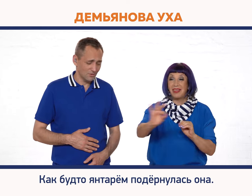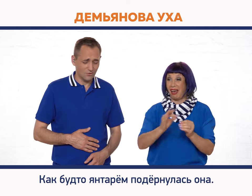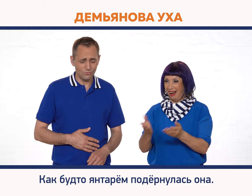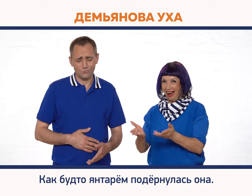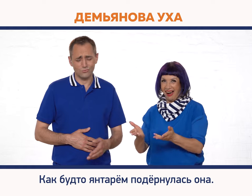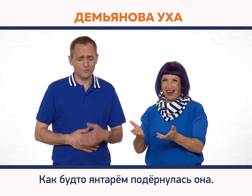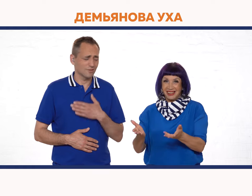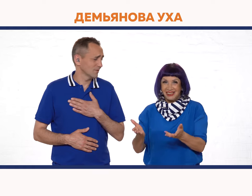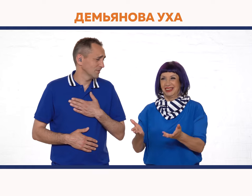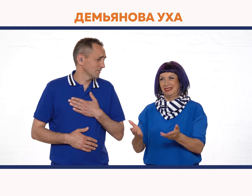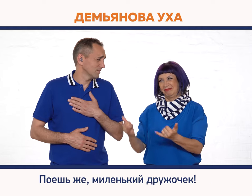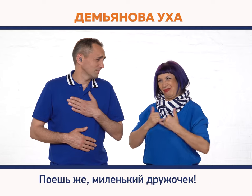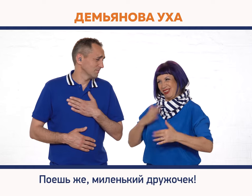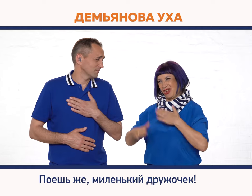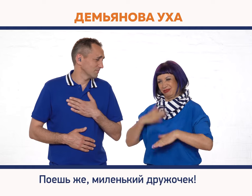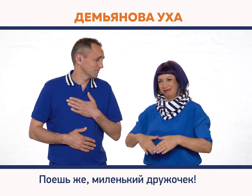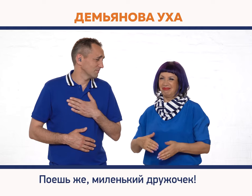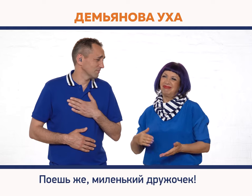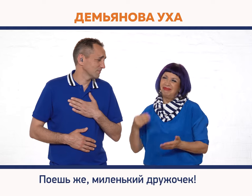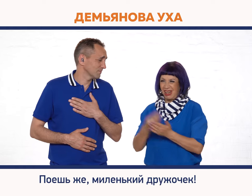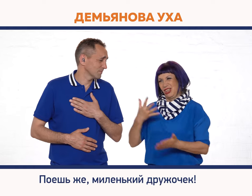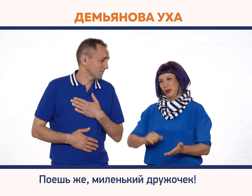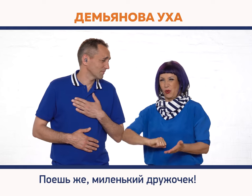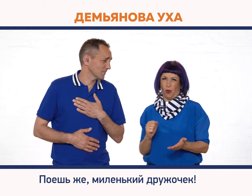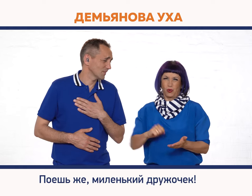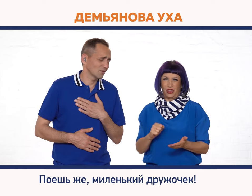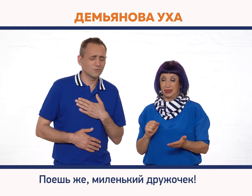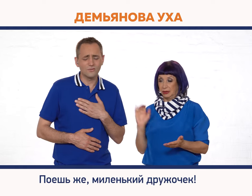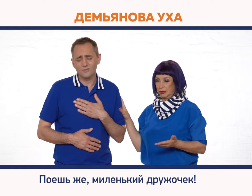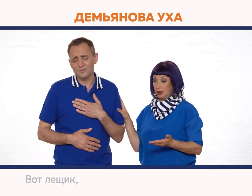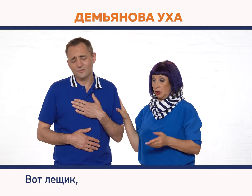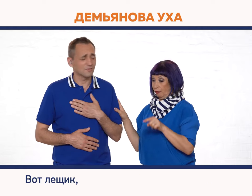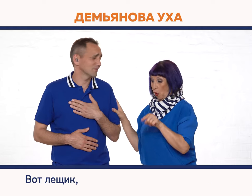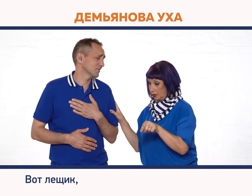подернулась она. Поешь же, миленький дружочек, вот